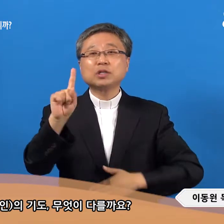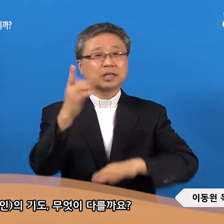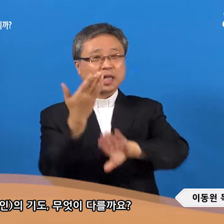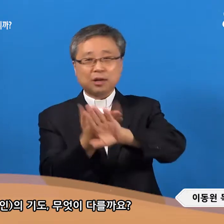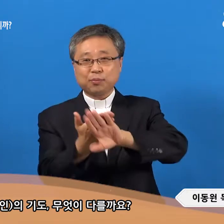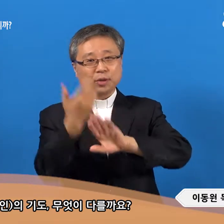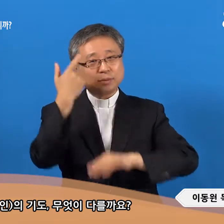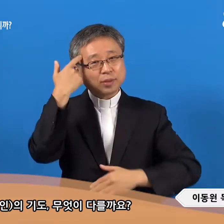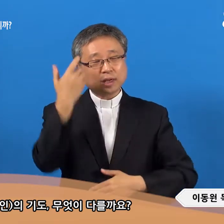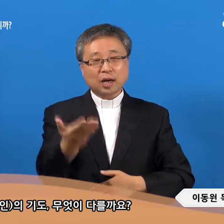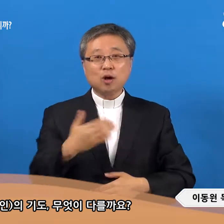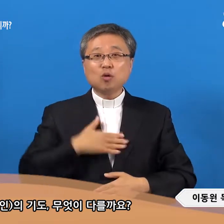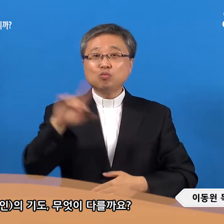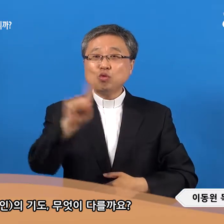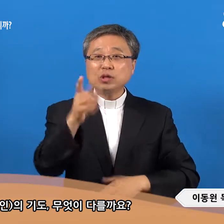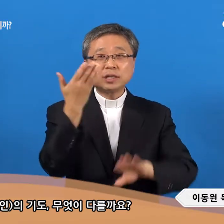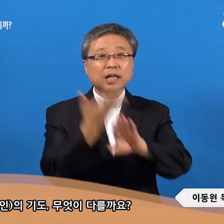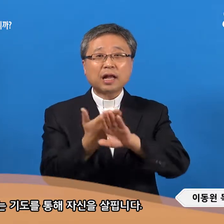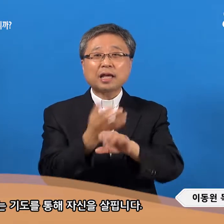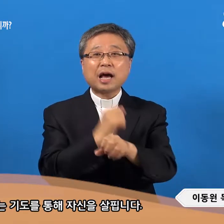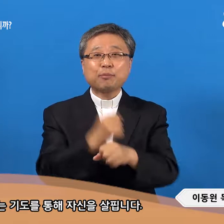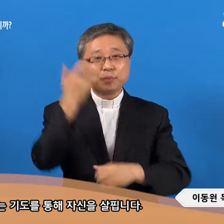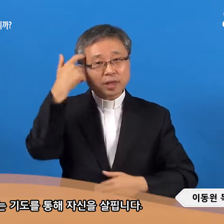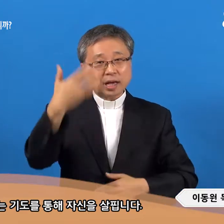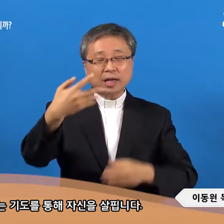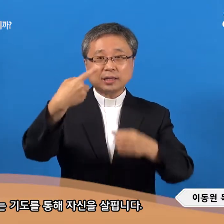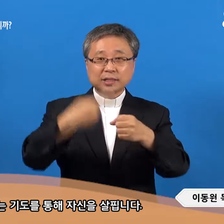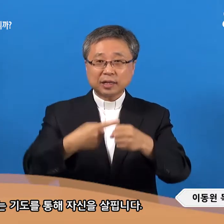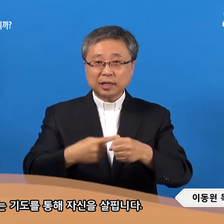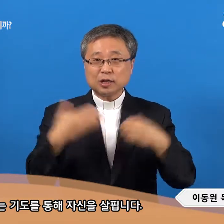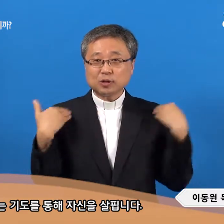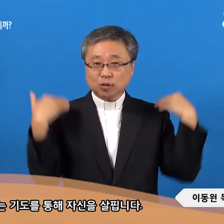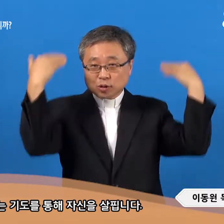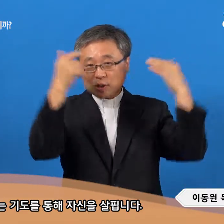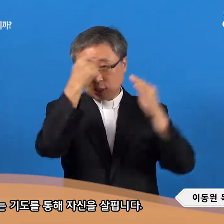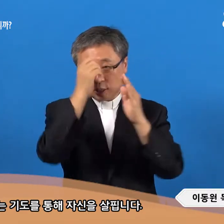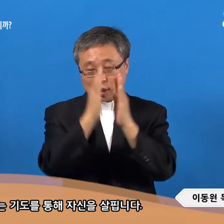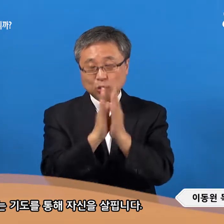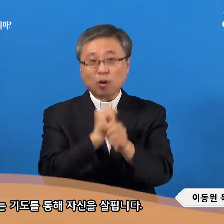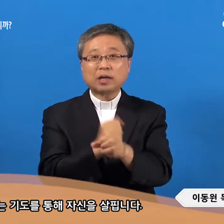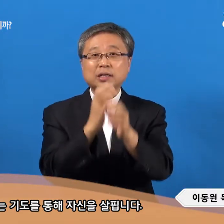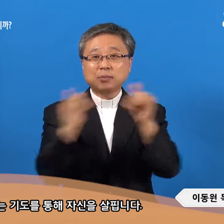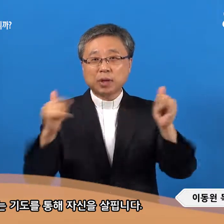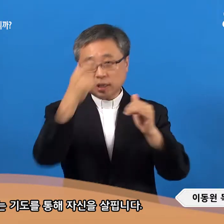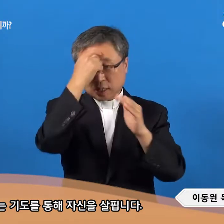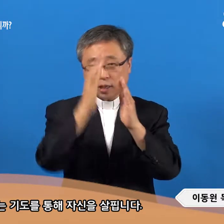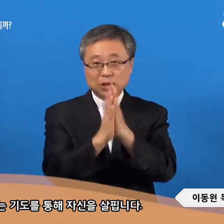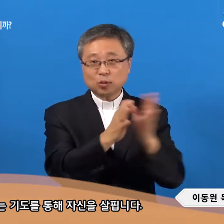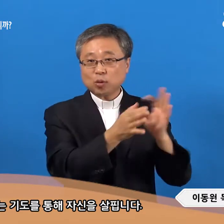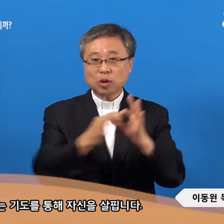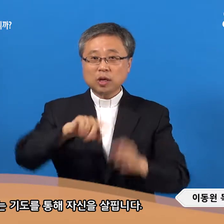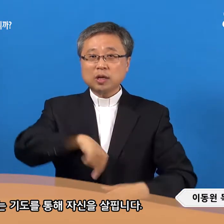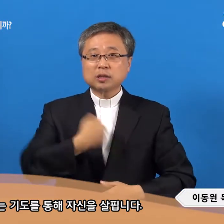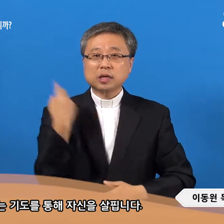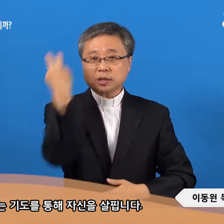성숙한 기도자의 기도는 무엇이 달라야 할까요? 첫째로 성숙한 기도자는 기도를 통해 자신을